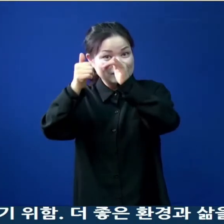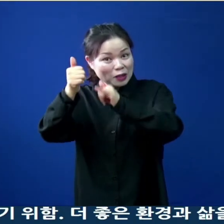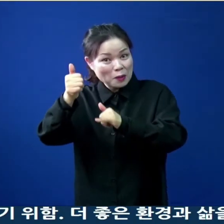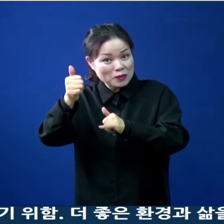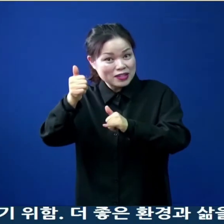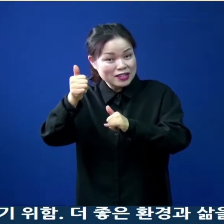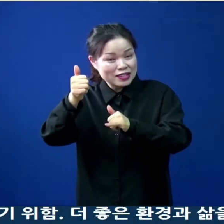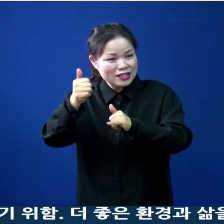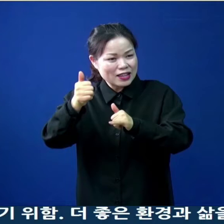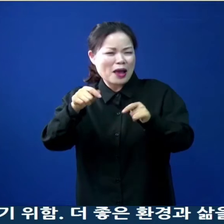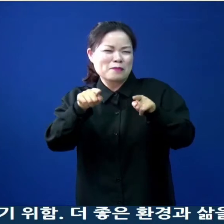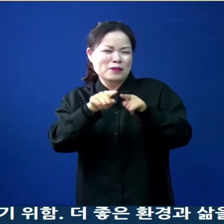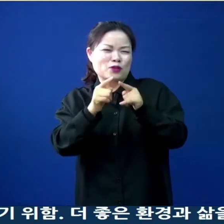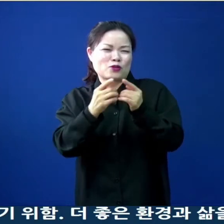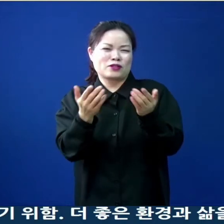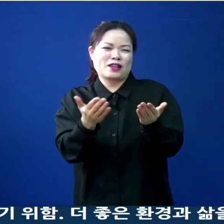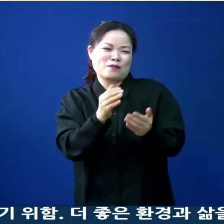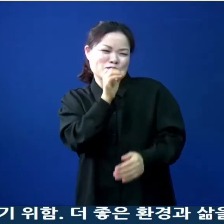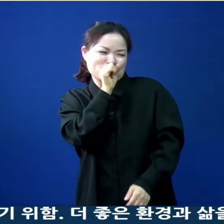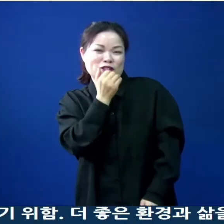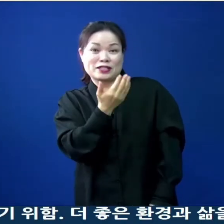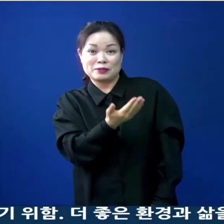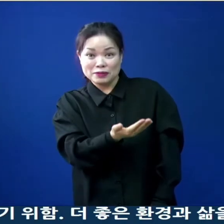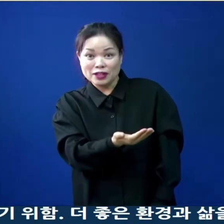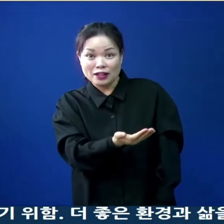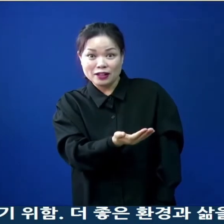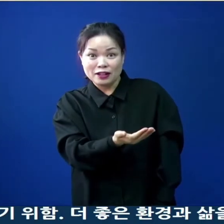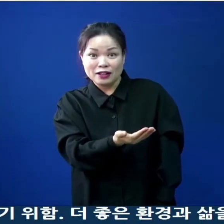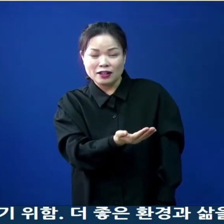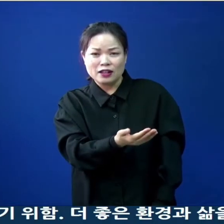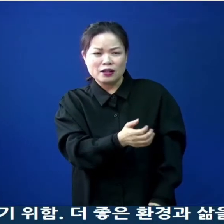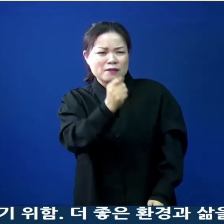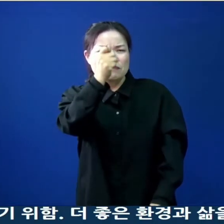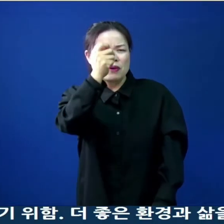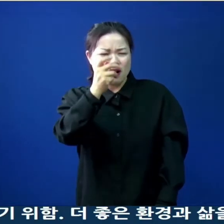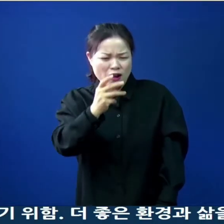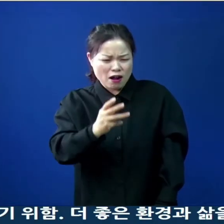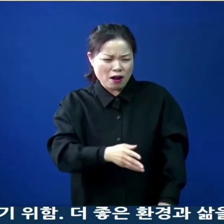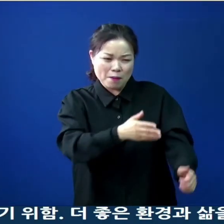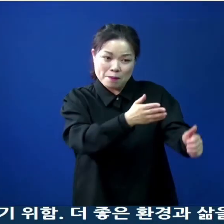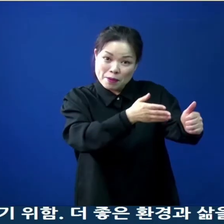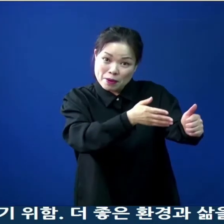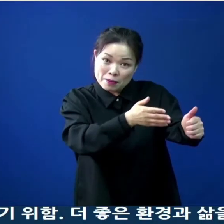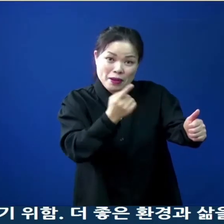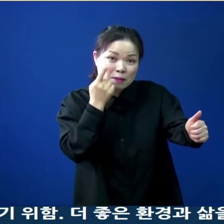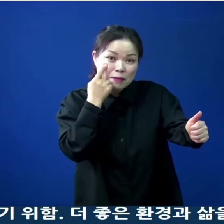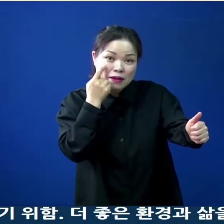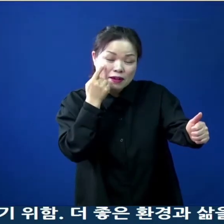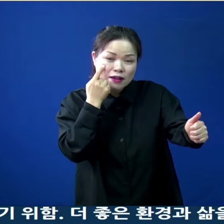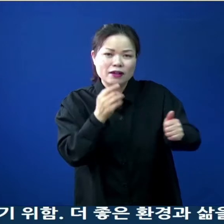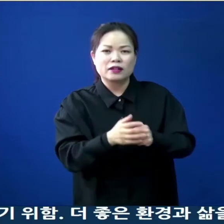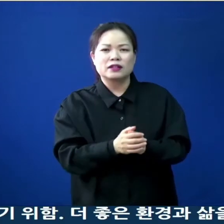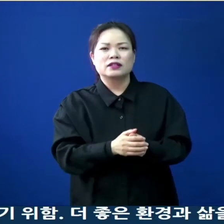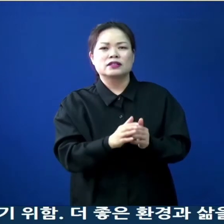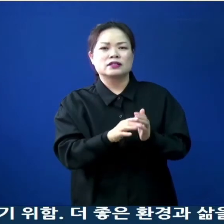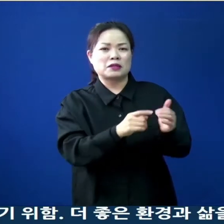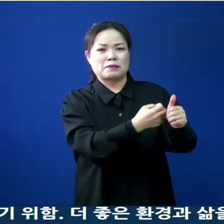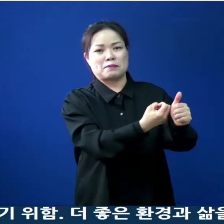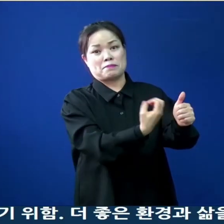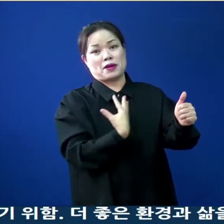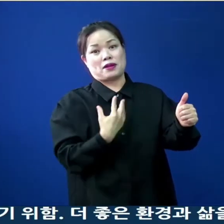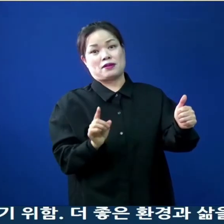섬겨보시죠, 함께 교회 사역을 하시면 어떻겠습니까? 라고 여러 차례 권면을 한 적이 있습니다. 그때마다 그분이